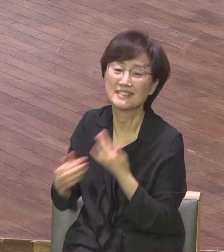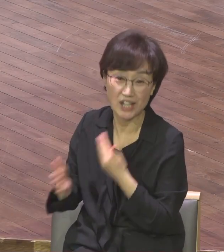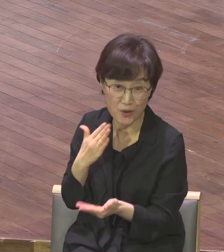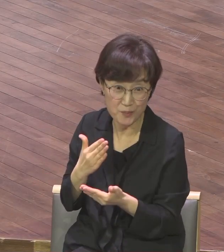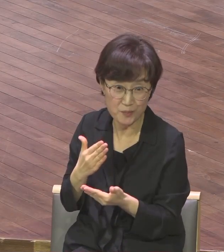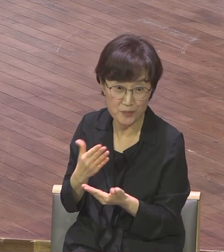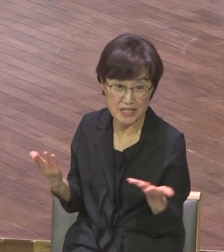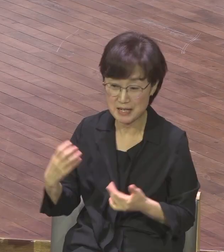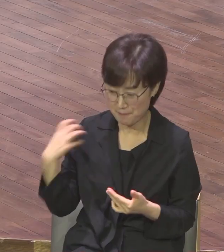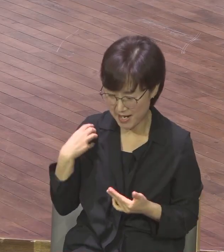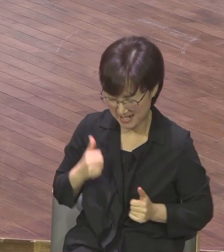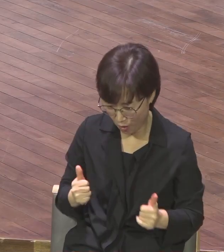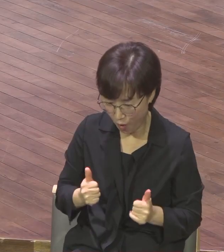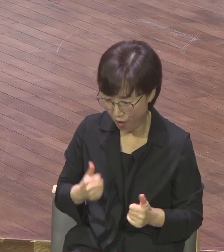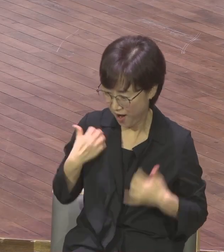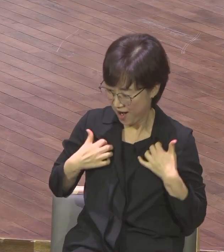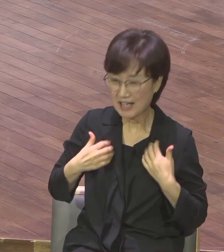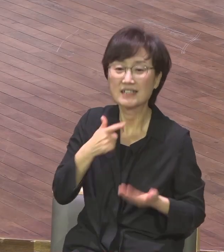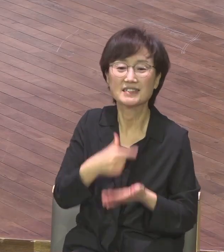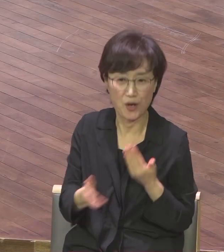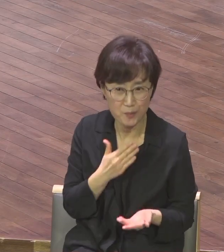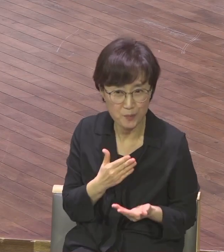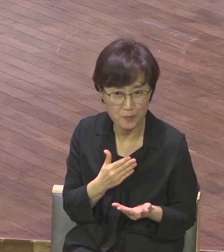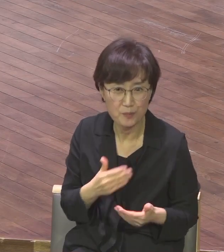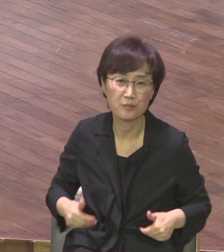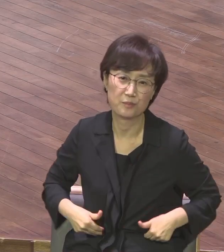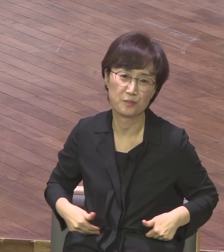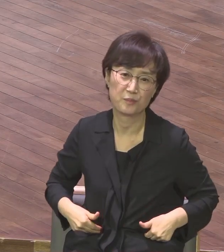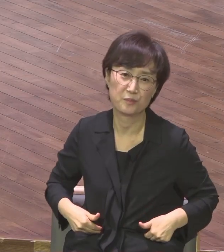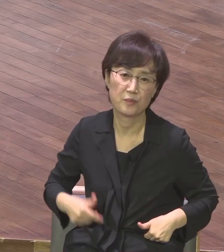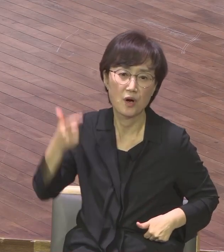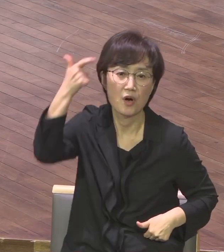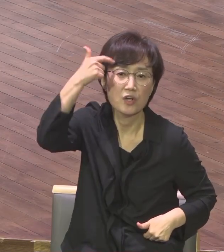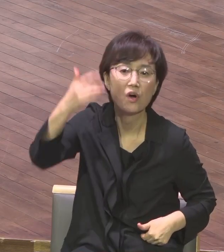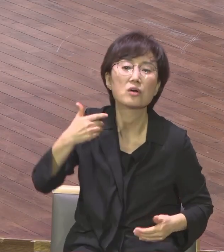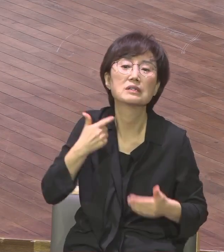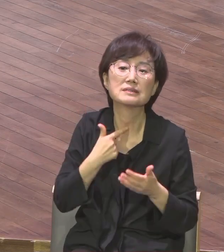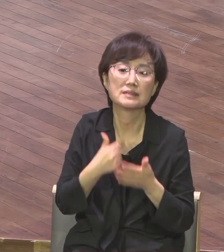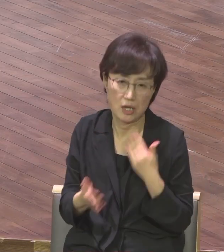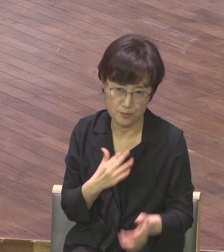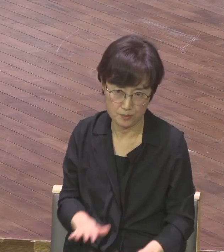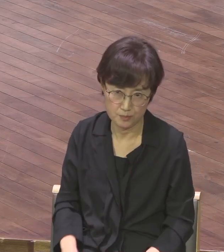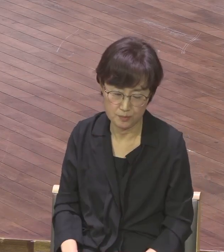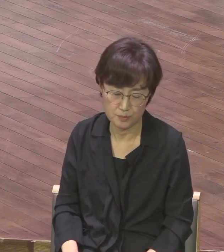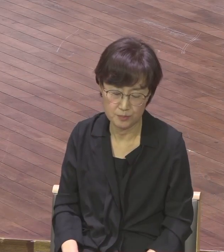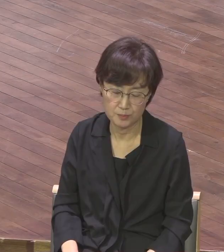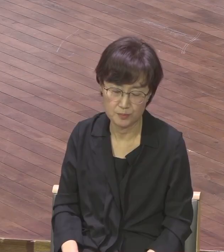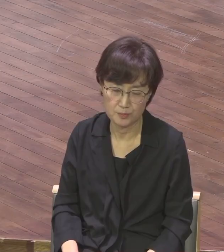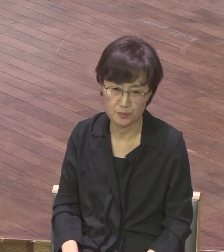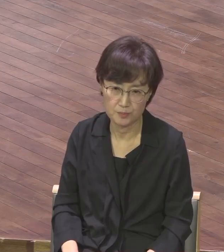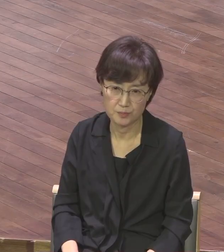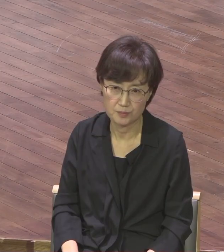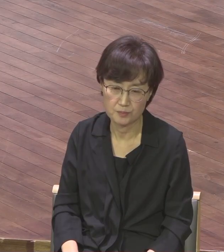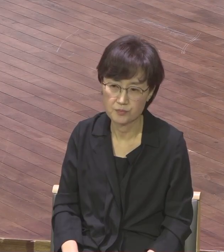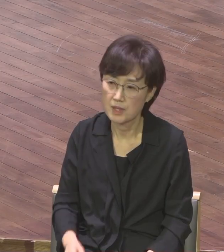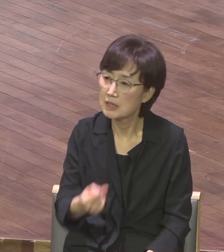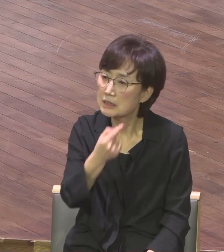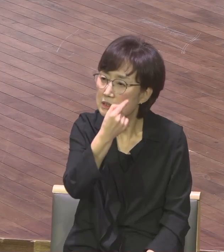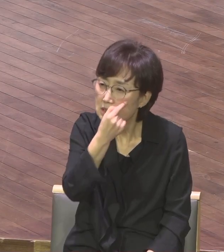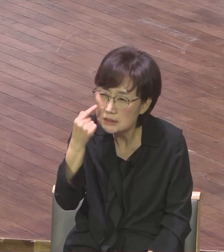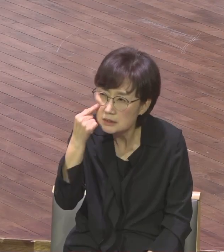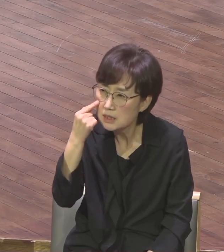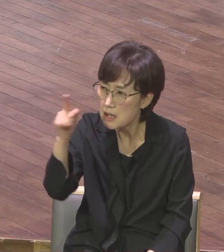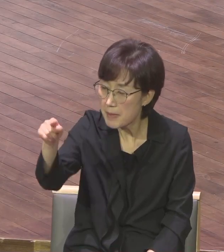체험, 이 정은, 이것이 체험인 영적 체험. 이 정언한다라는 것은요, 내가